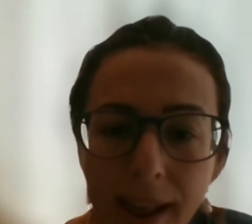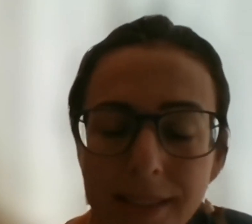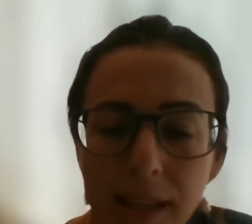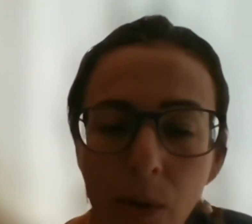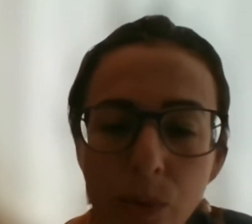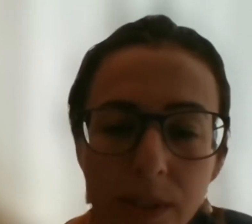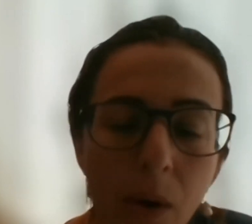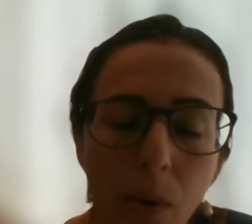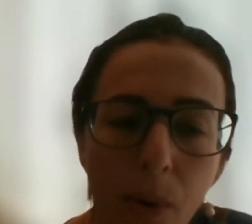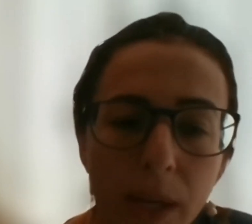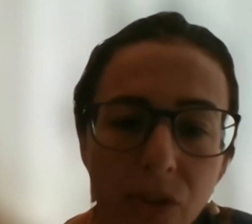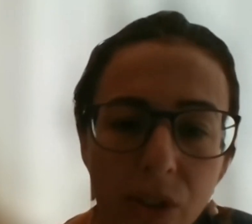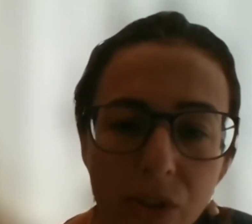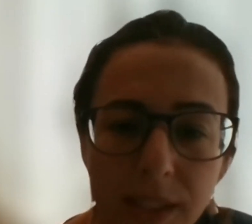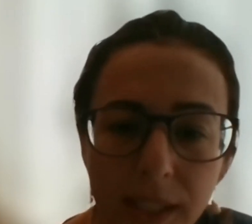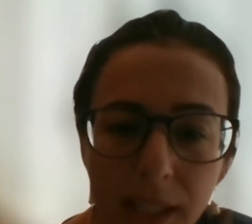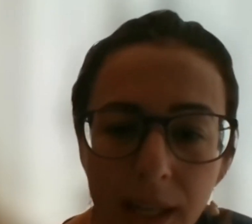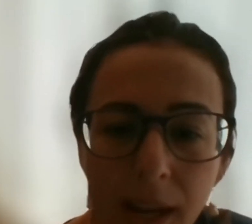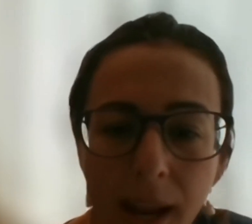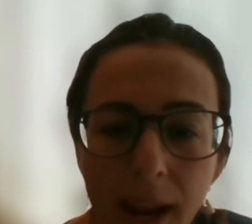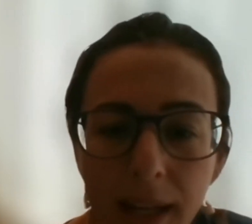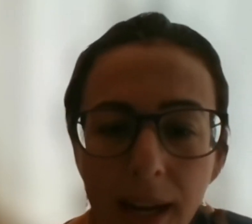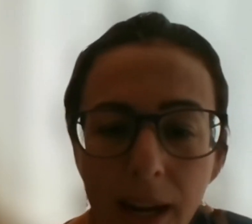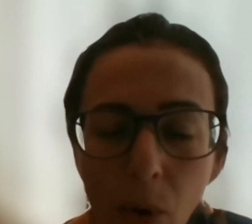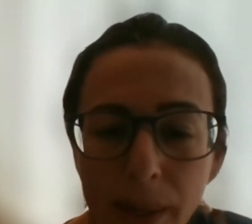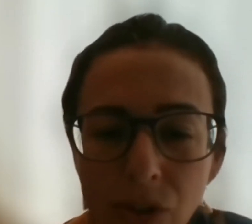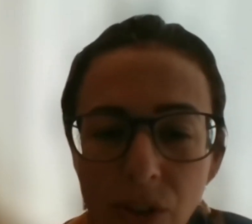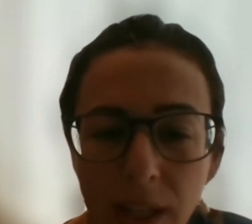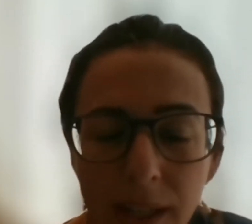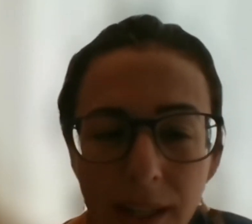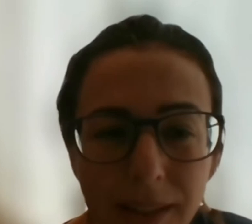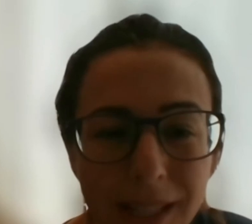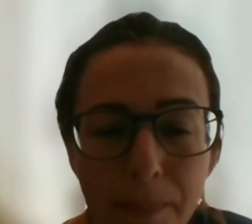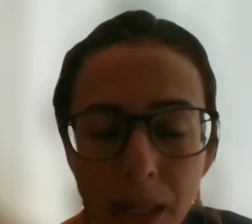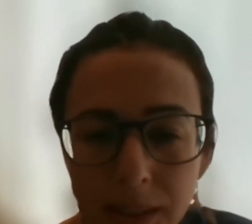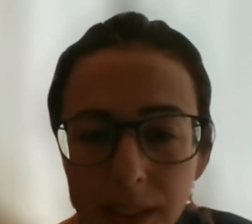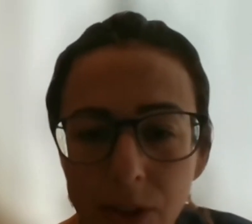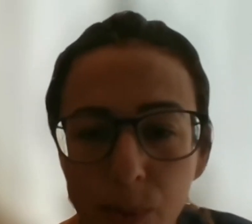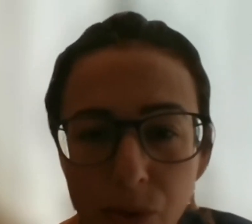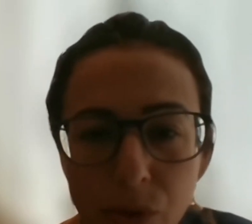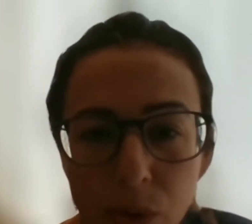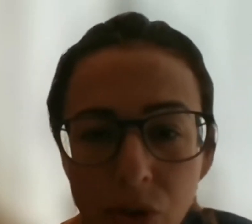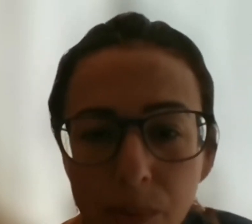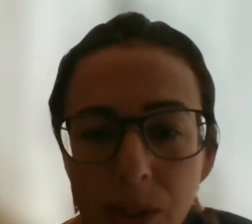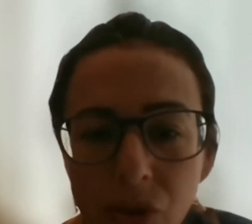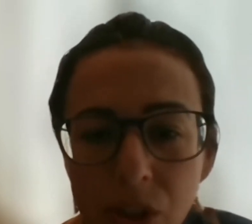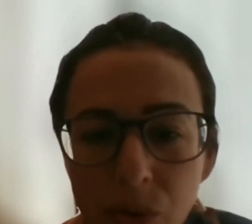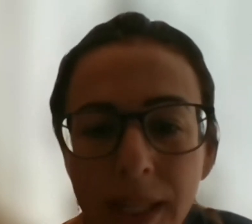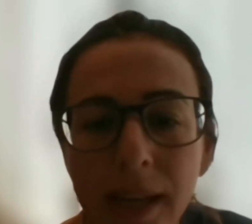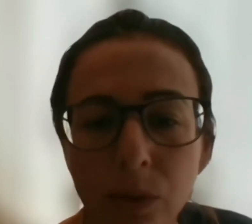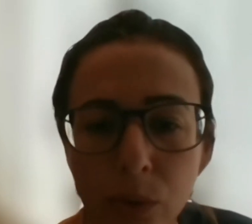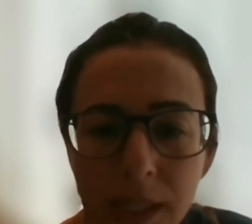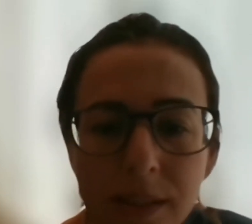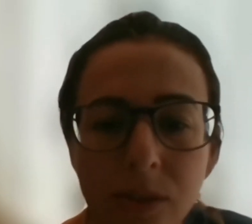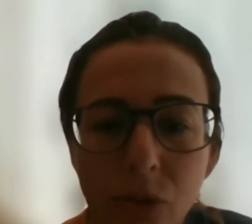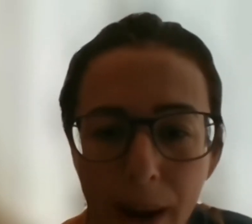essa inclusão, como alguém já disse aqui, ela realmente ela demanda que as pessoas surdas também estejam dentro desses